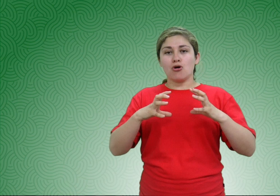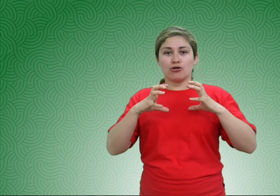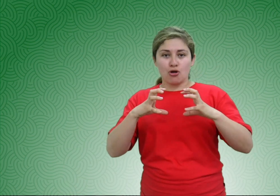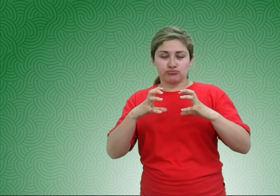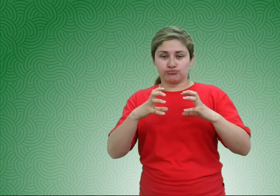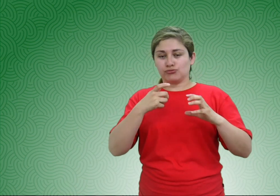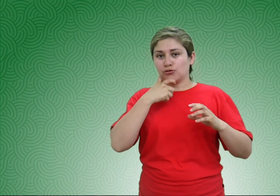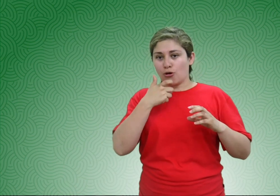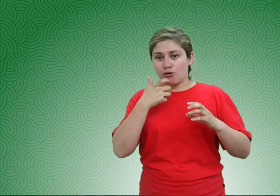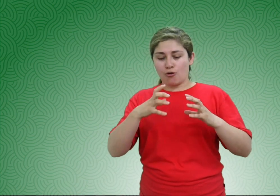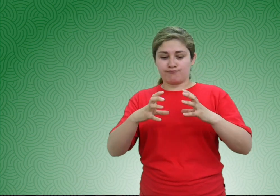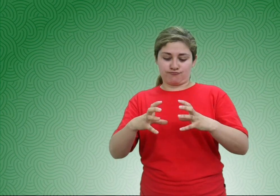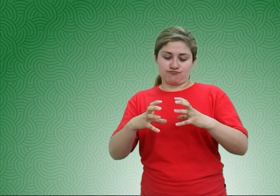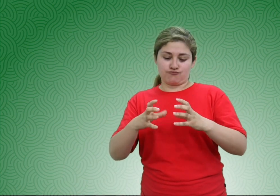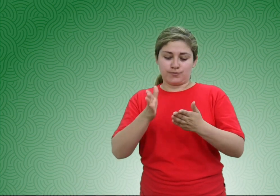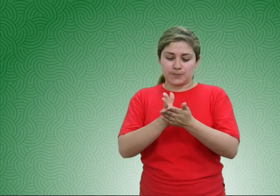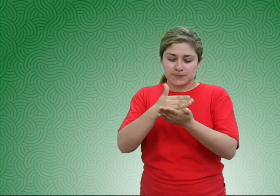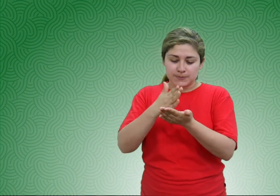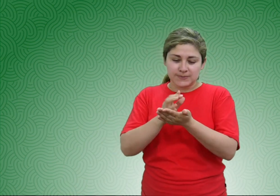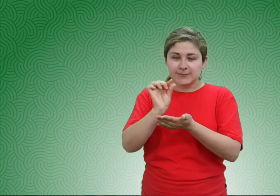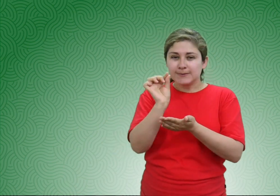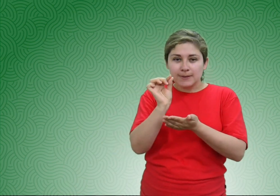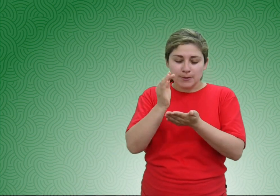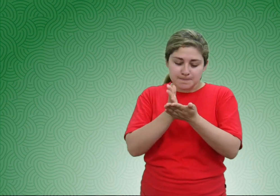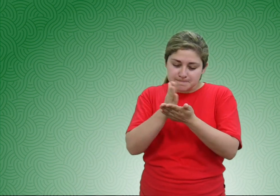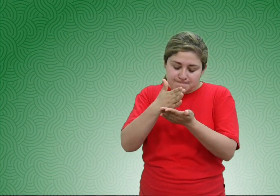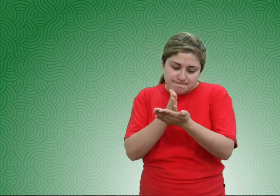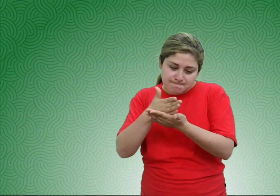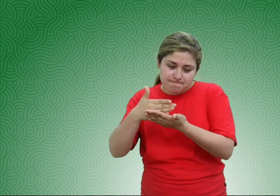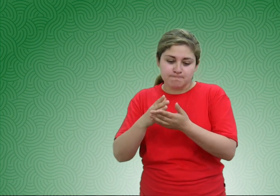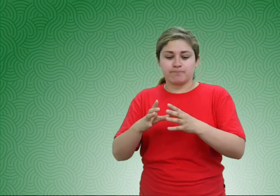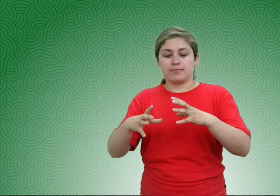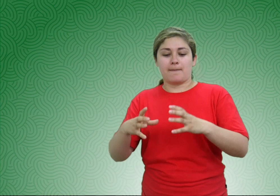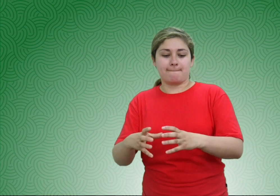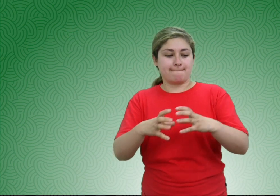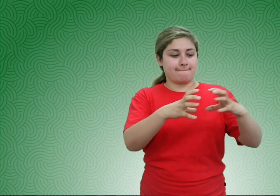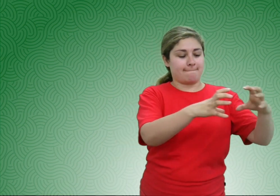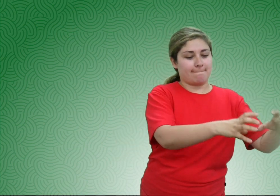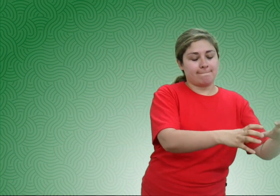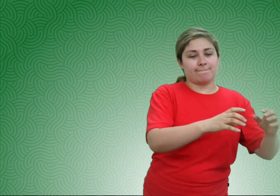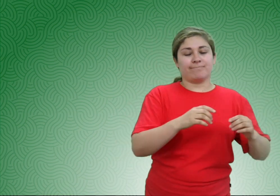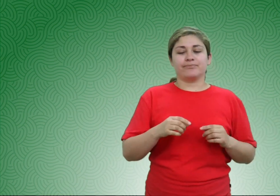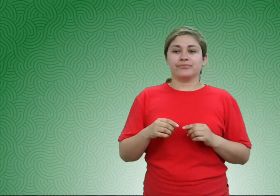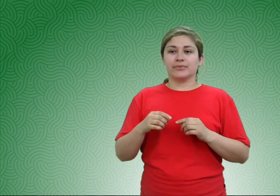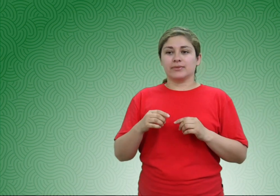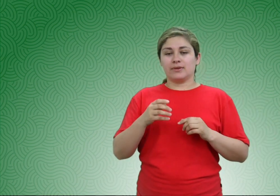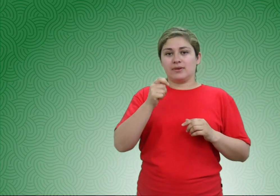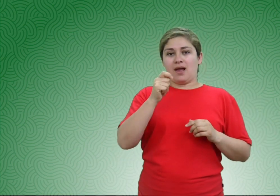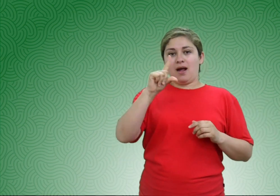cebolla. A esta la vamos a tener que picar. Y una vez hecho, apartamos. Tomamos el